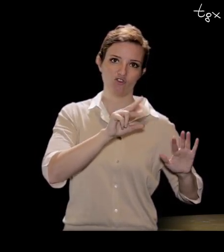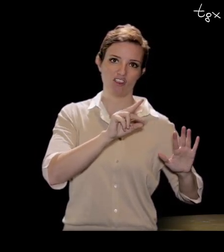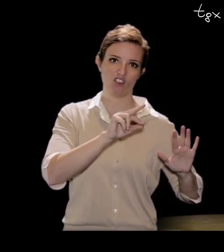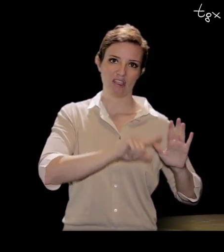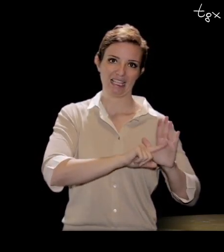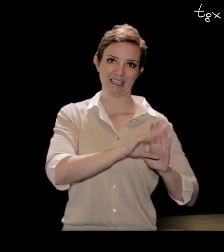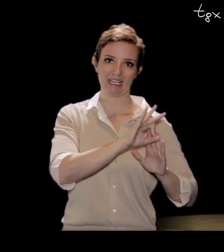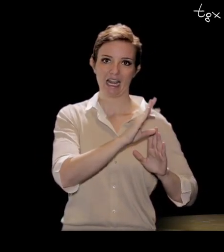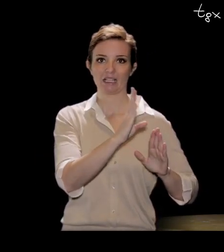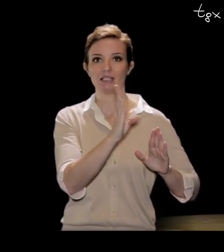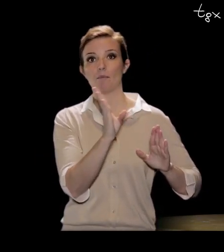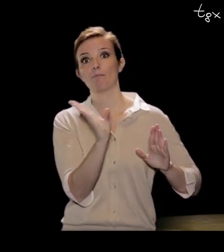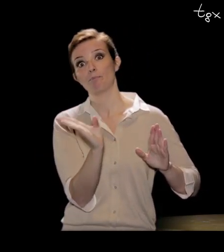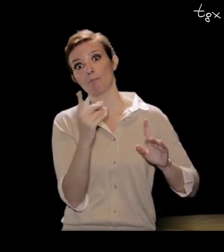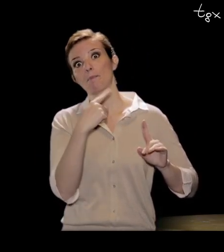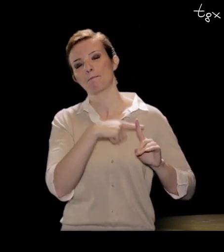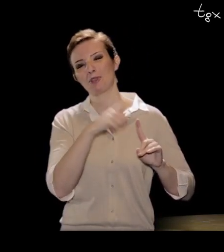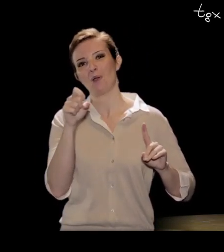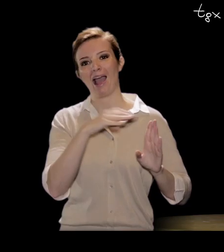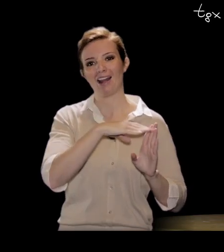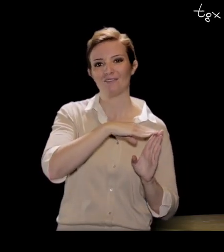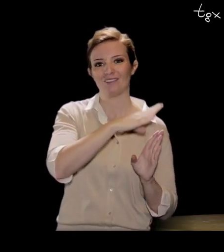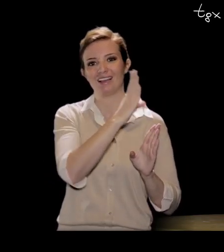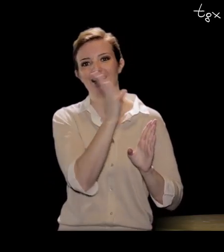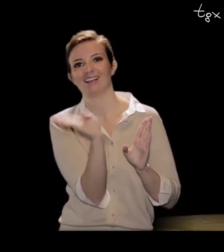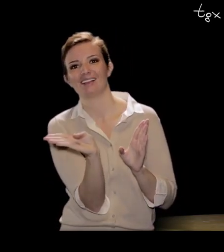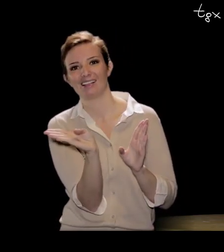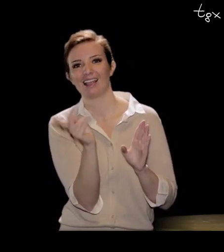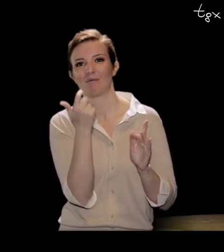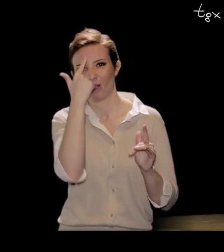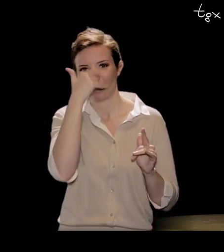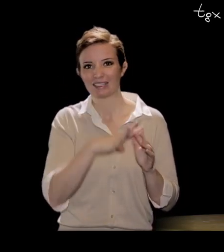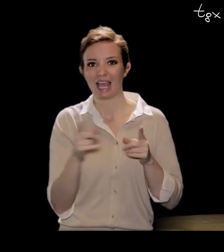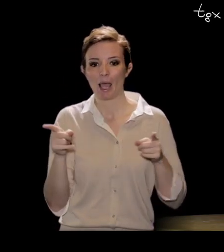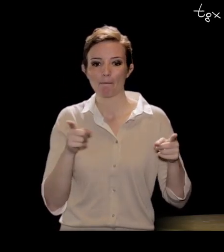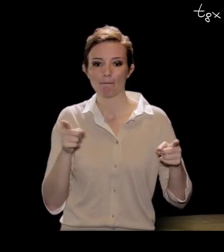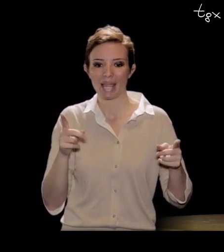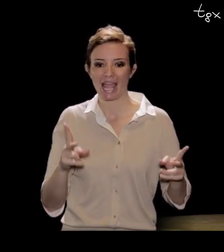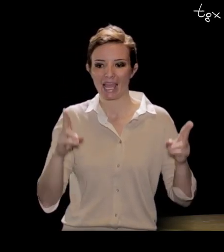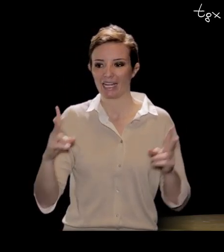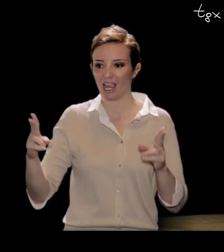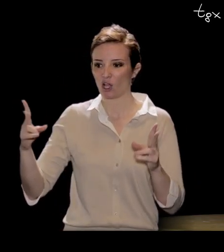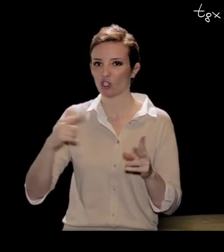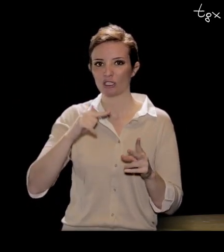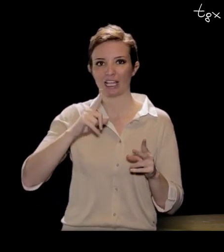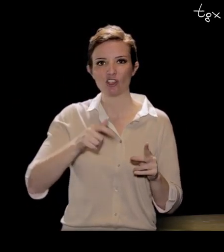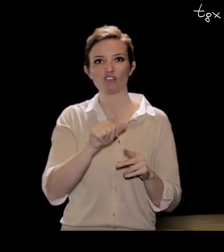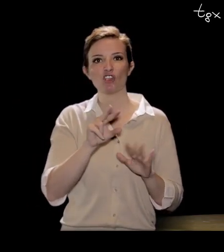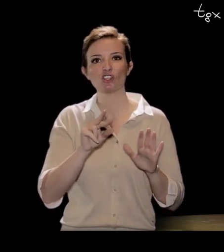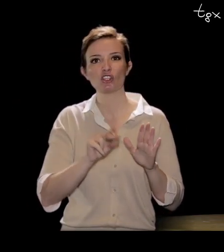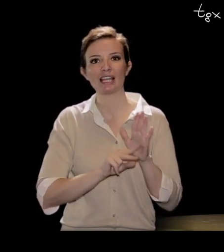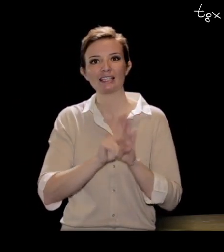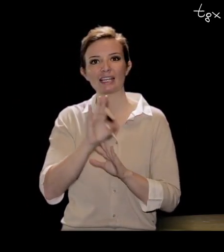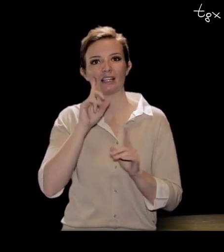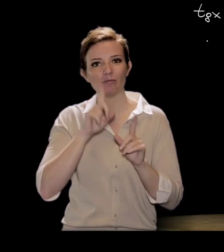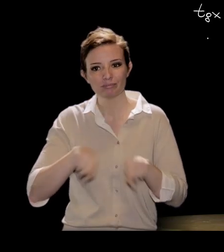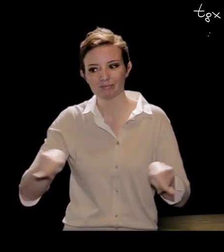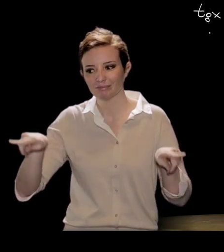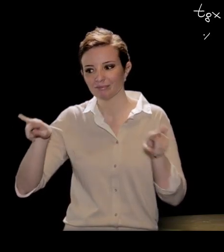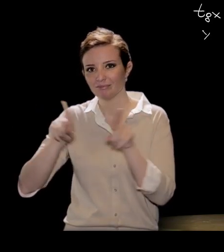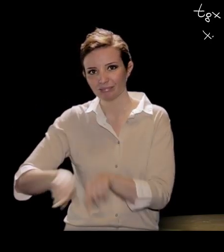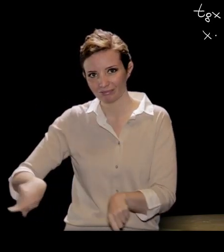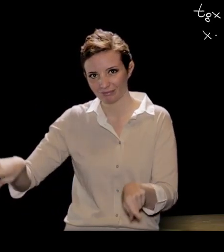α. Questo è ovvio perché sappiamo che il periodo della tangente è 180 gradi, quindi ritorna ovviamente ogni 180. E quindi